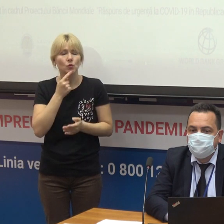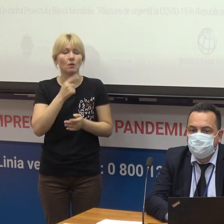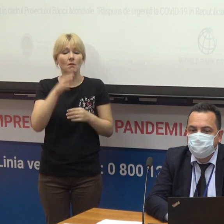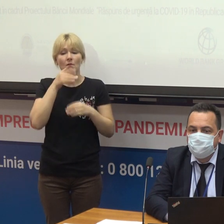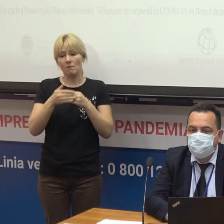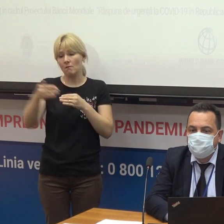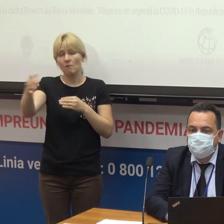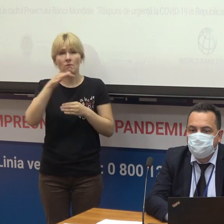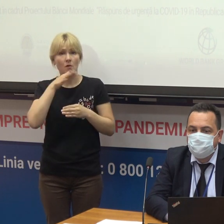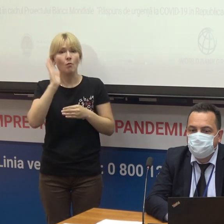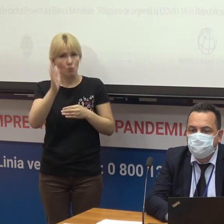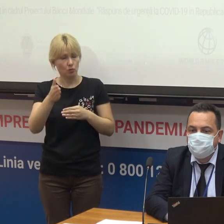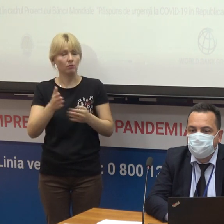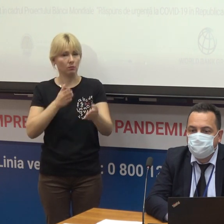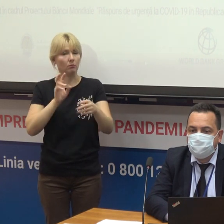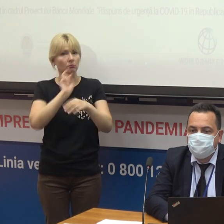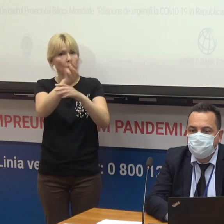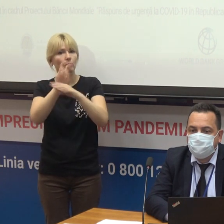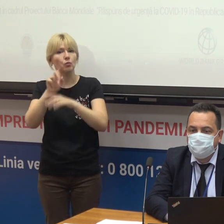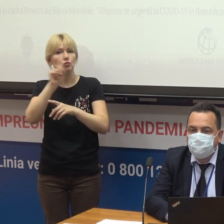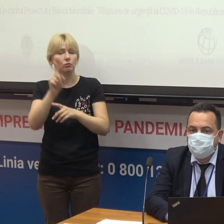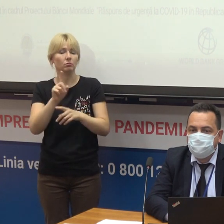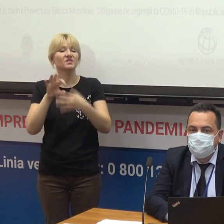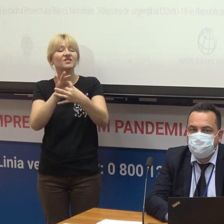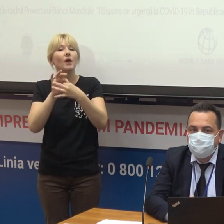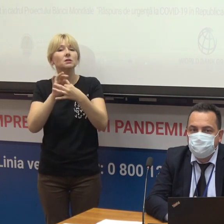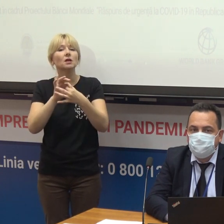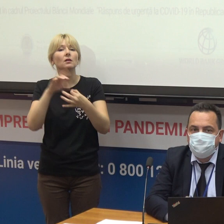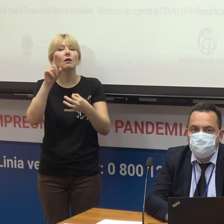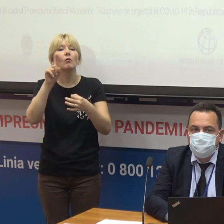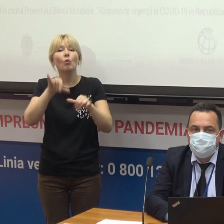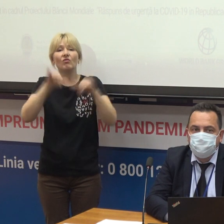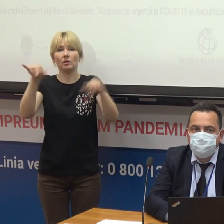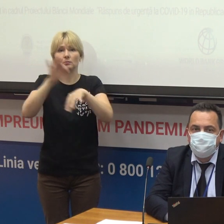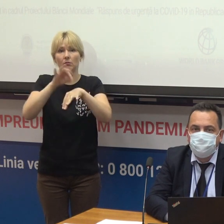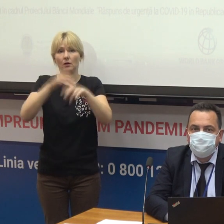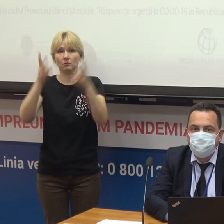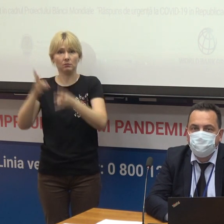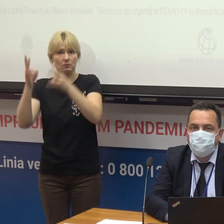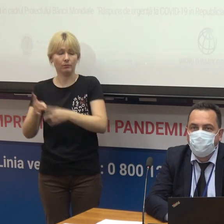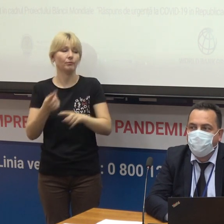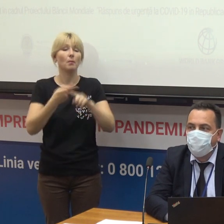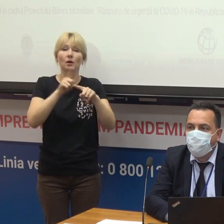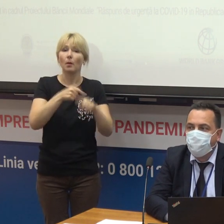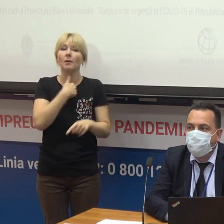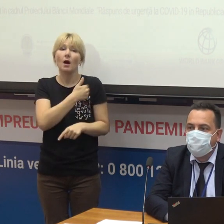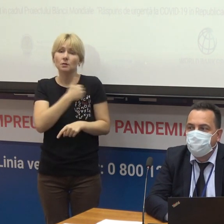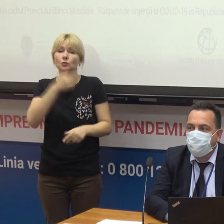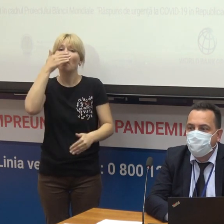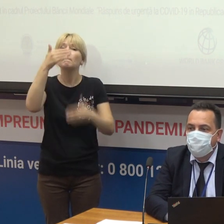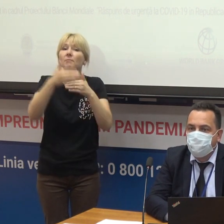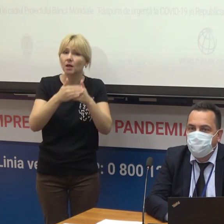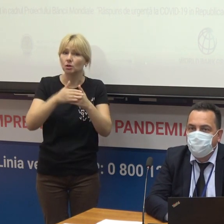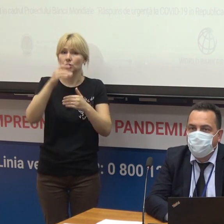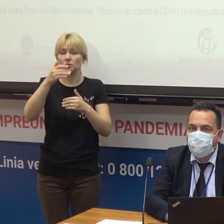să fie asociată cu un nou val de îmbolnăviri. Respectiv, facem toate acțiunile posibile pentru a duce cât mai aproape de